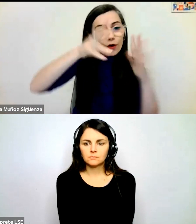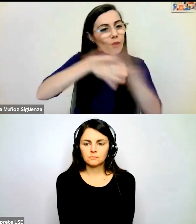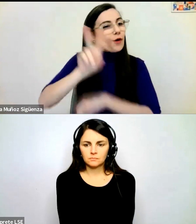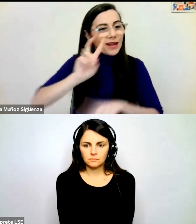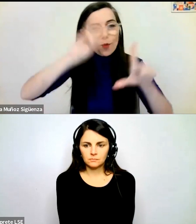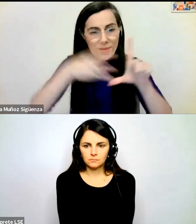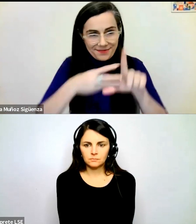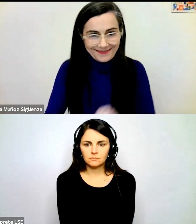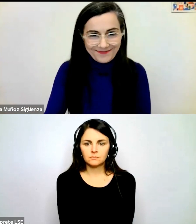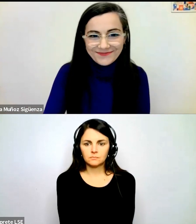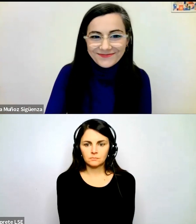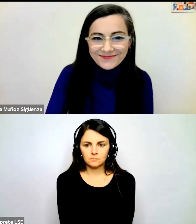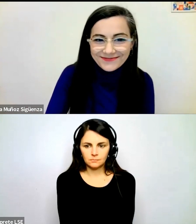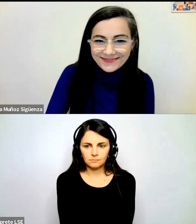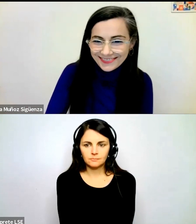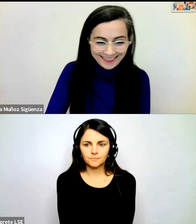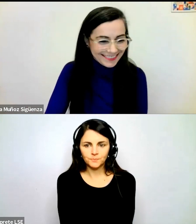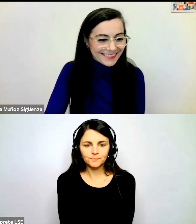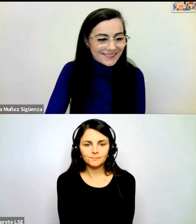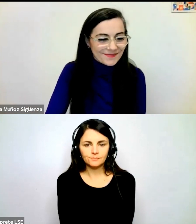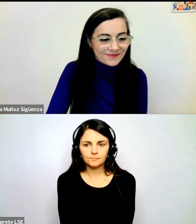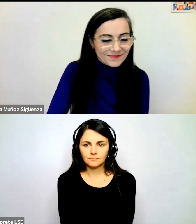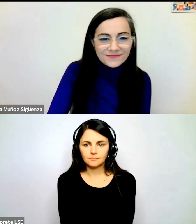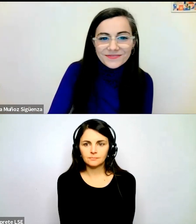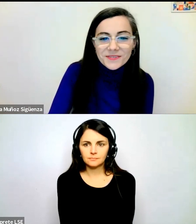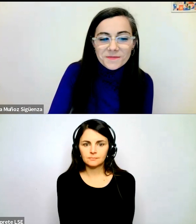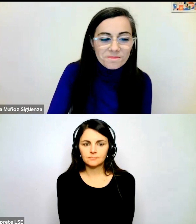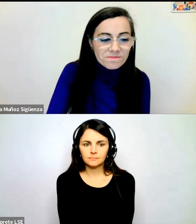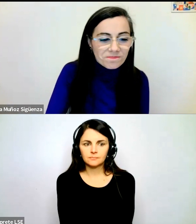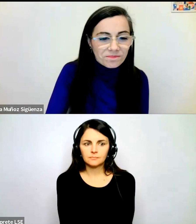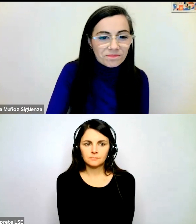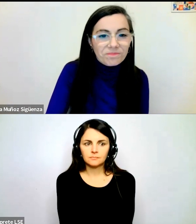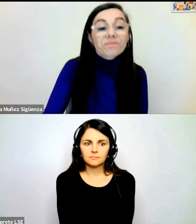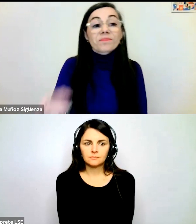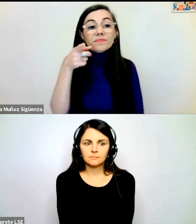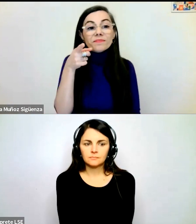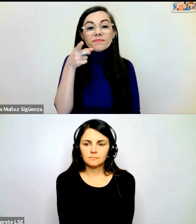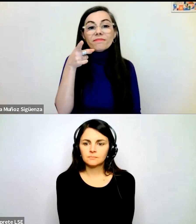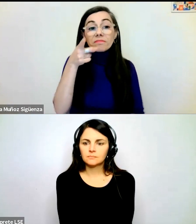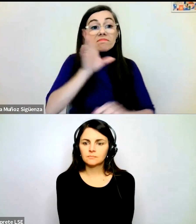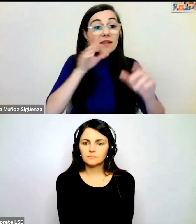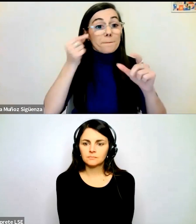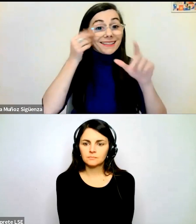estatal. Os animo a que accedáis a la web y sigáis cotilleando.